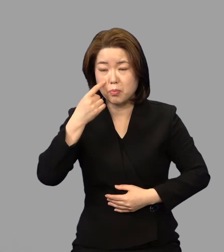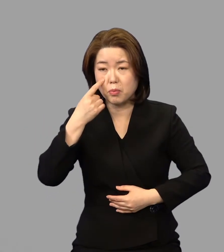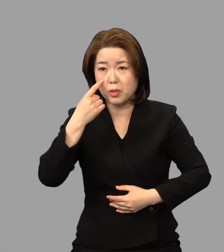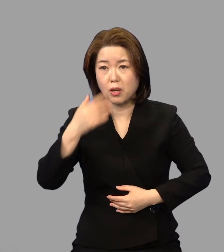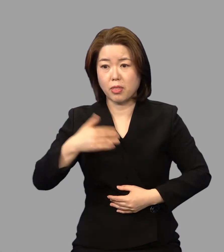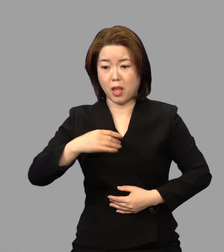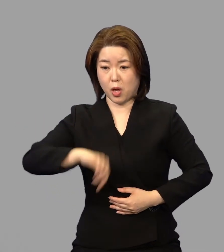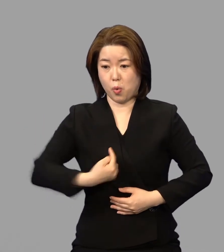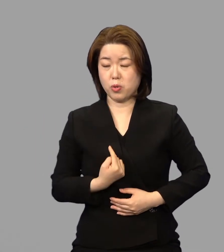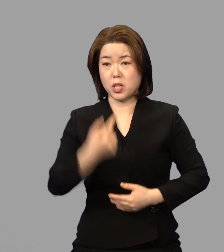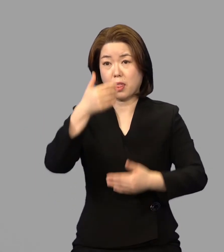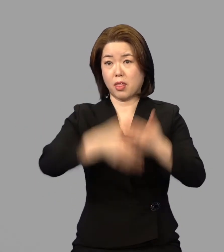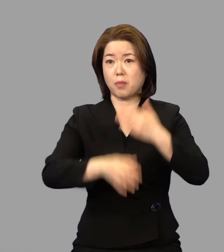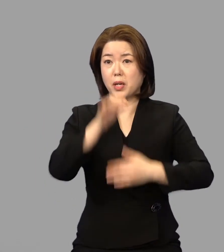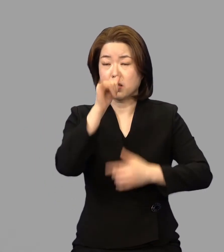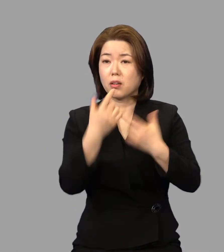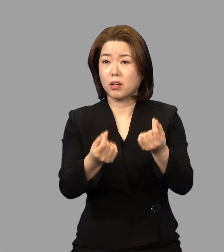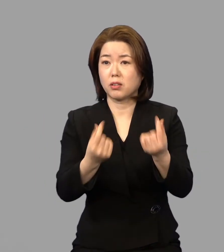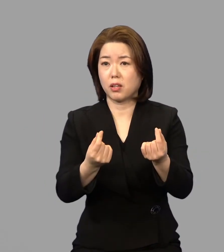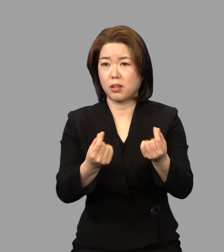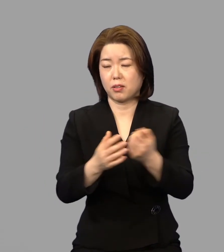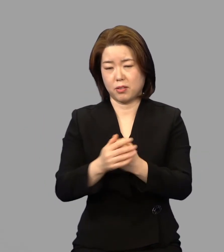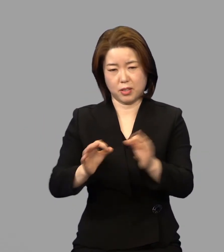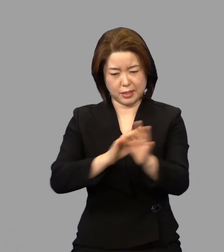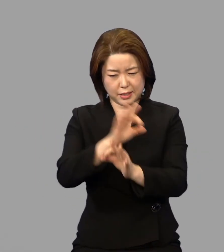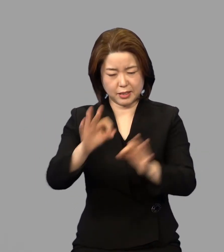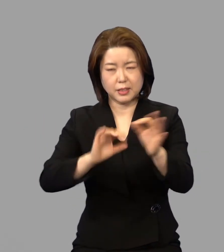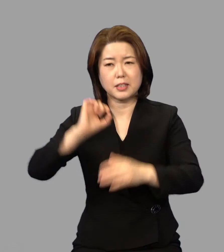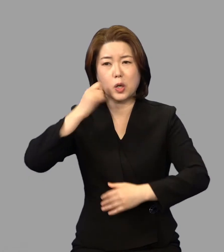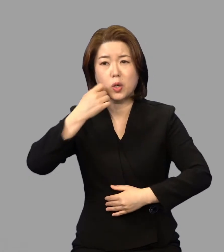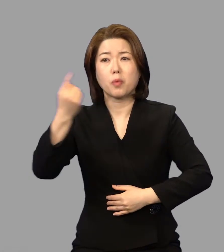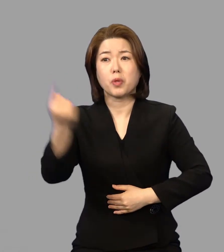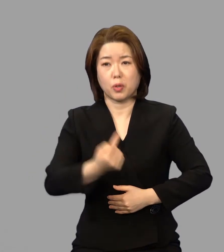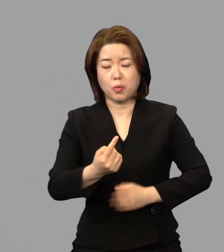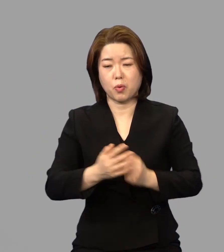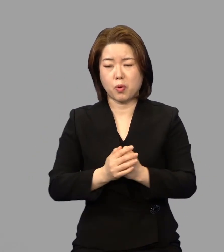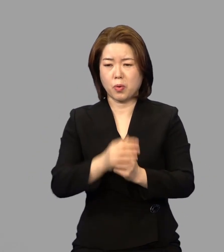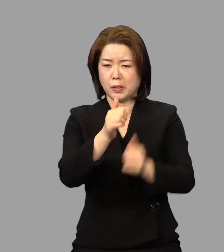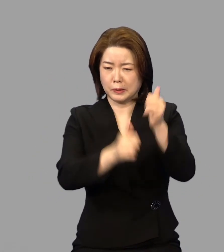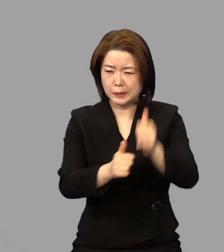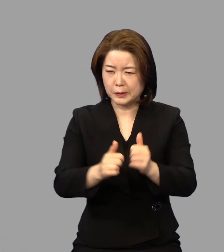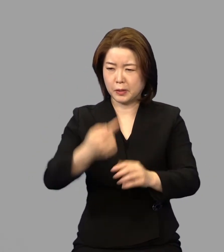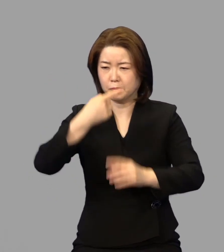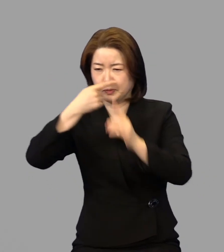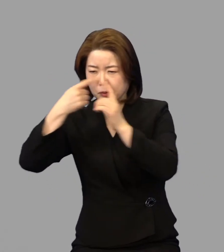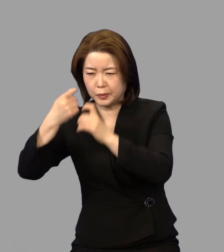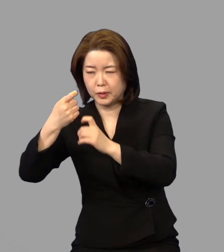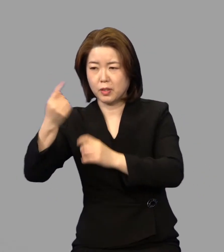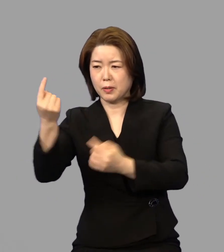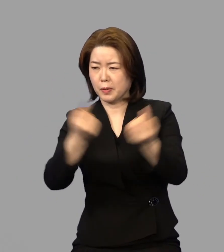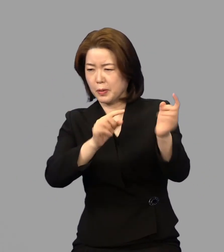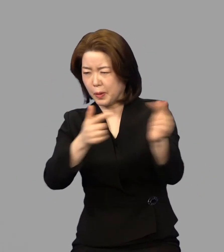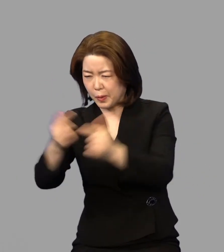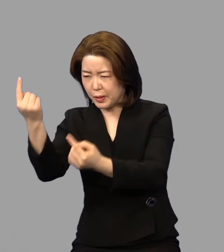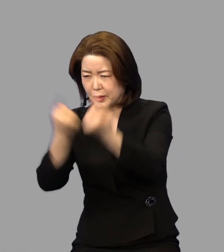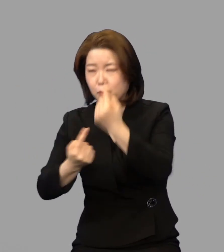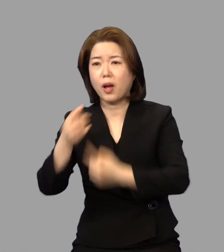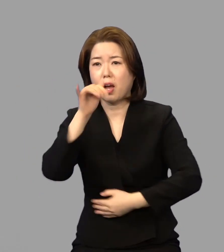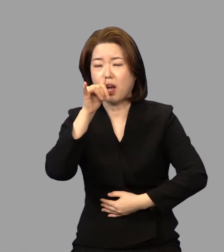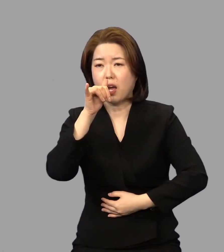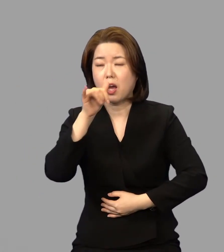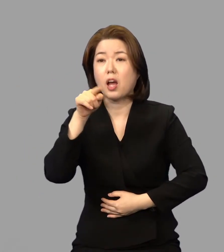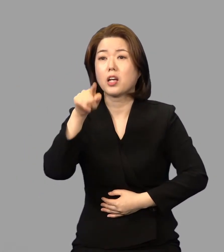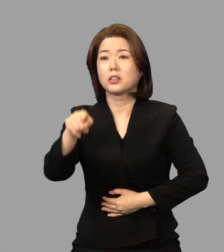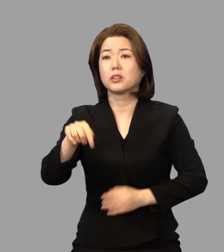남은 것 같아요. 경제적인 어려움도 오고 시험도 유혹도 오고, 그런